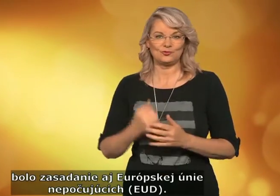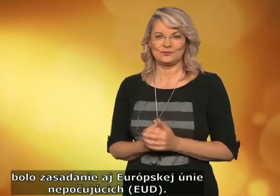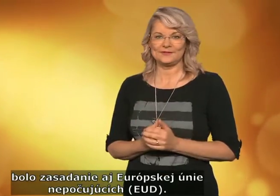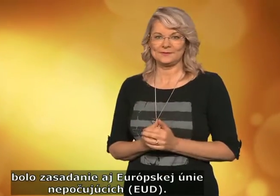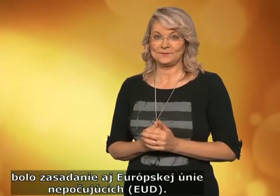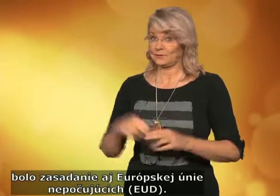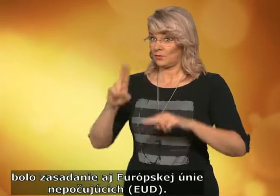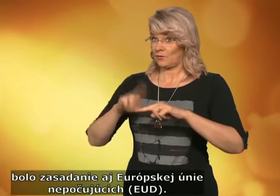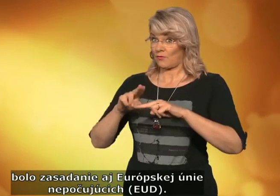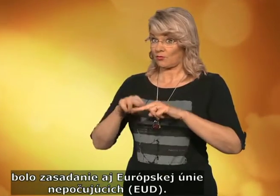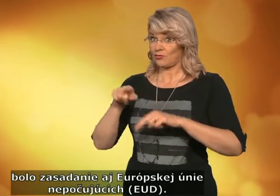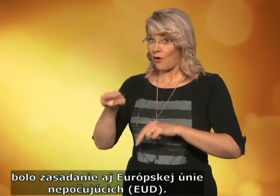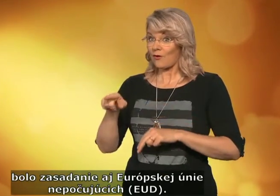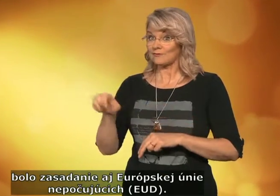nepočujúcich.